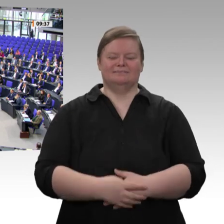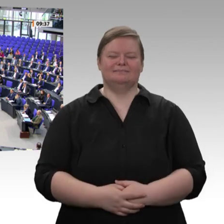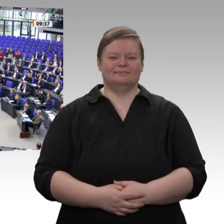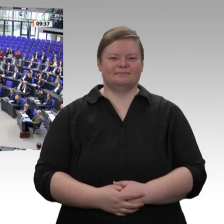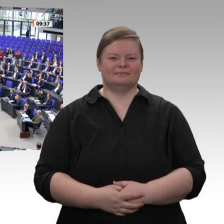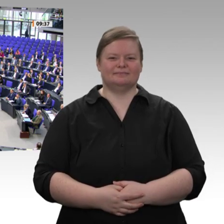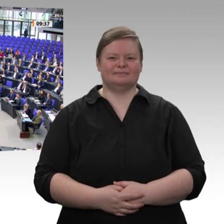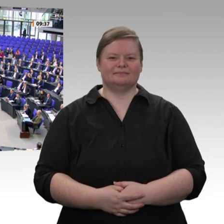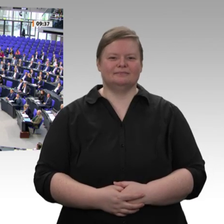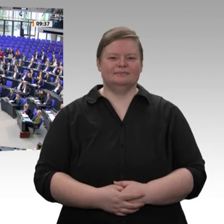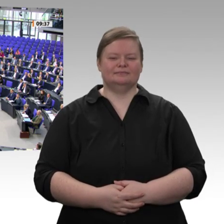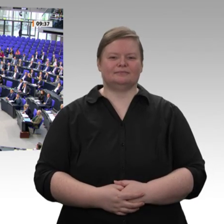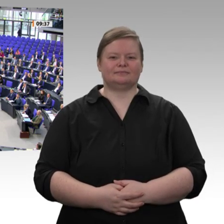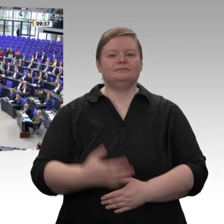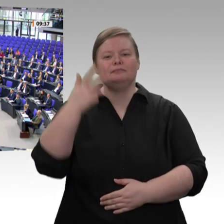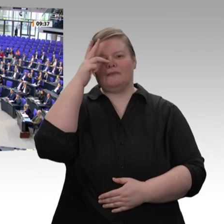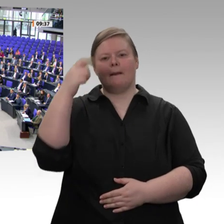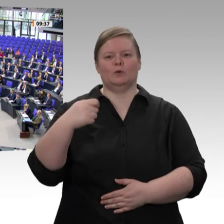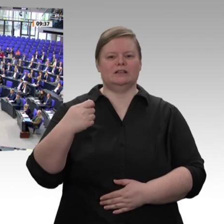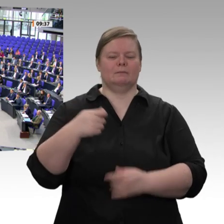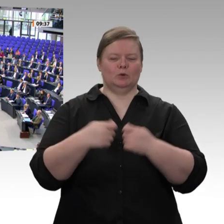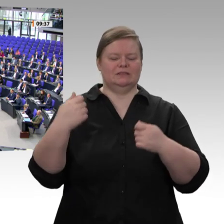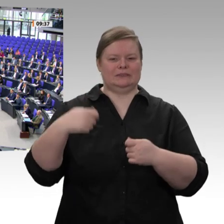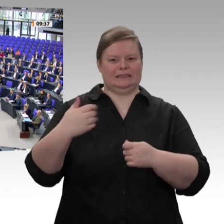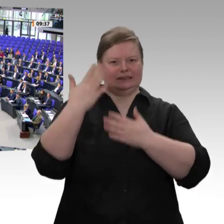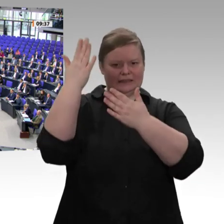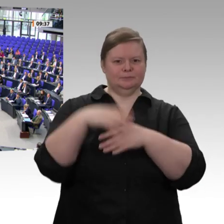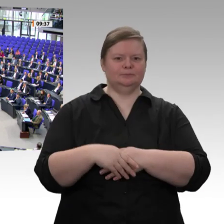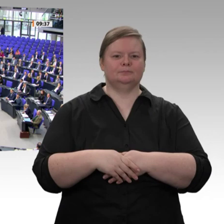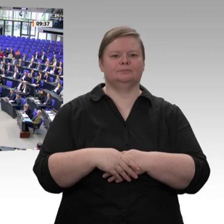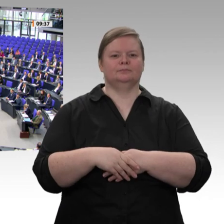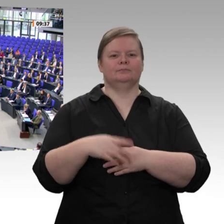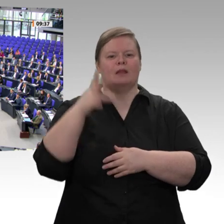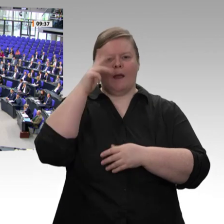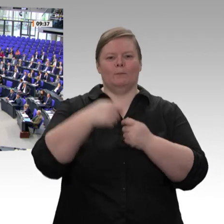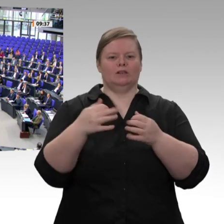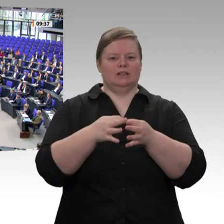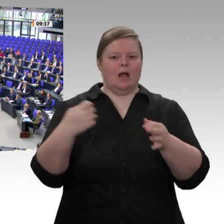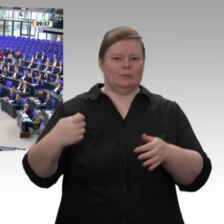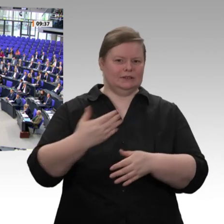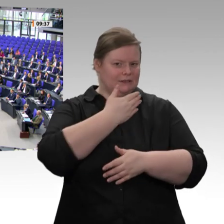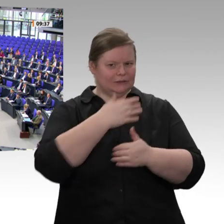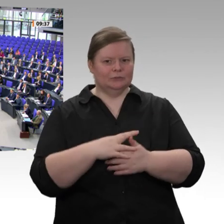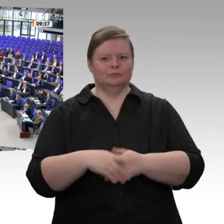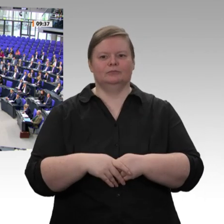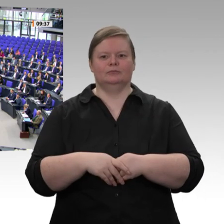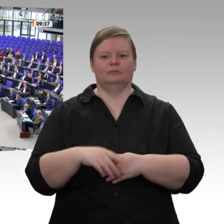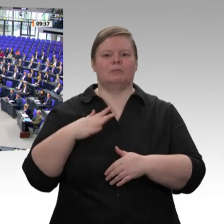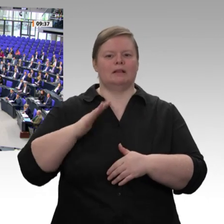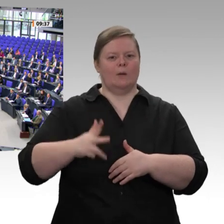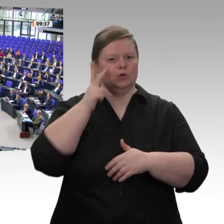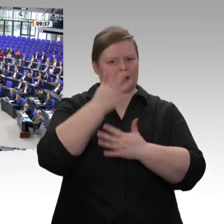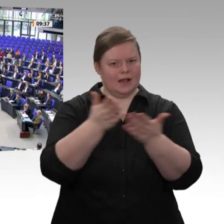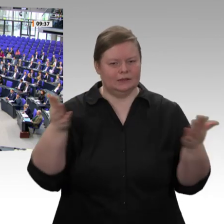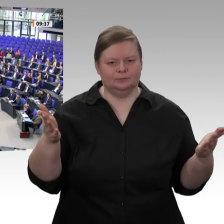Normalerweise halte ich in diesem Haus außen- und sicherheitspolitische Reden. Es war mir aber ein persönliches Bedürfnis, bei dieser wichtigen Debatte